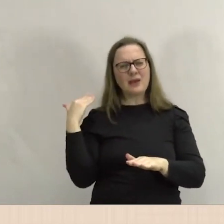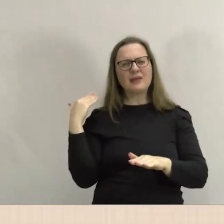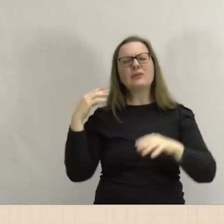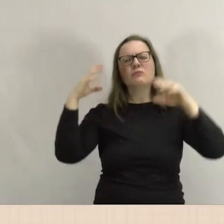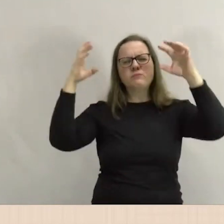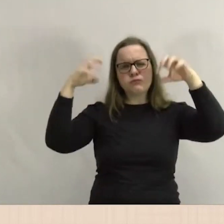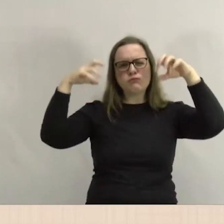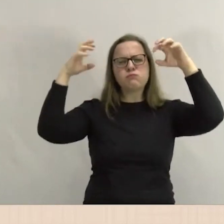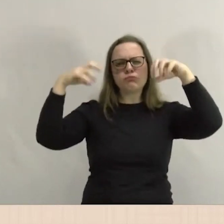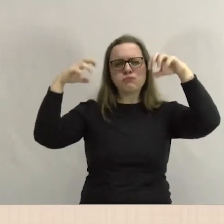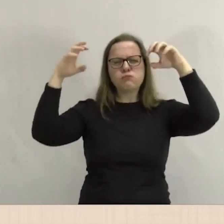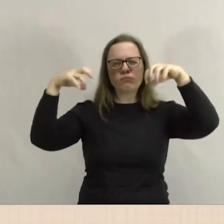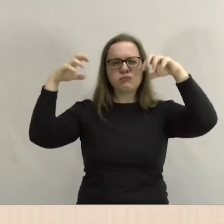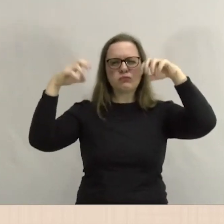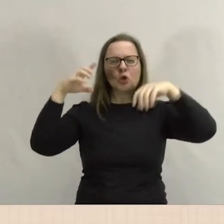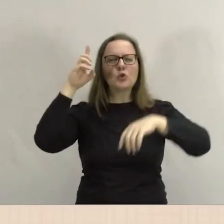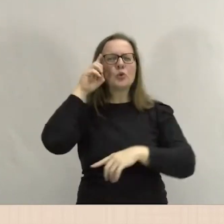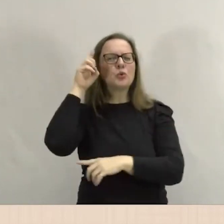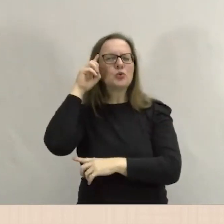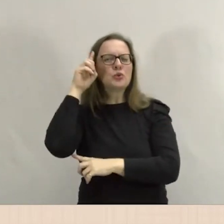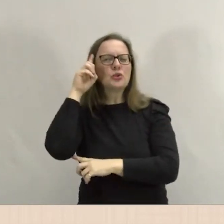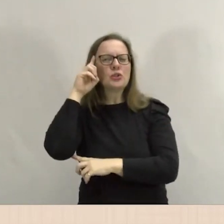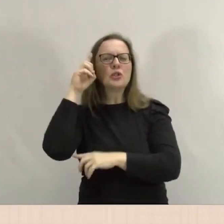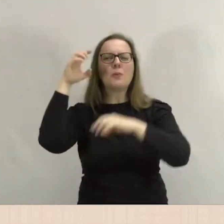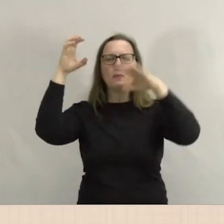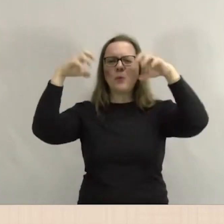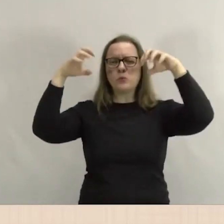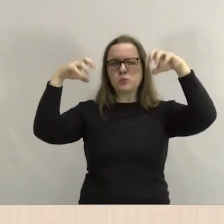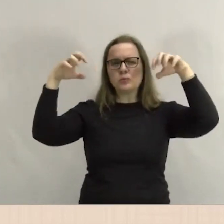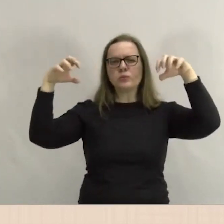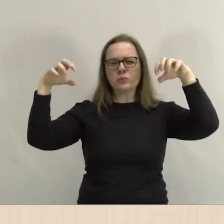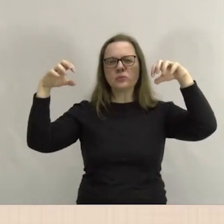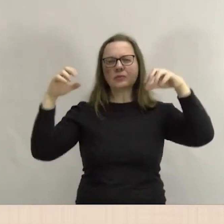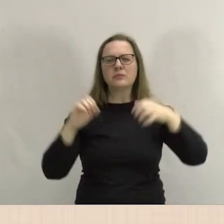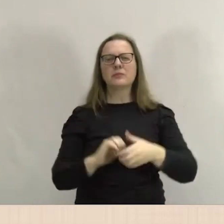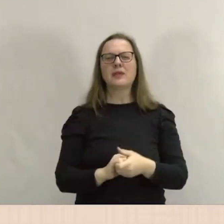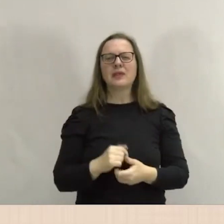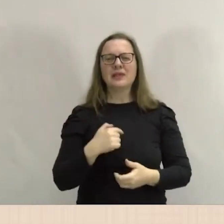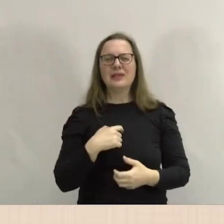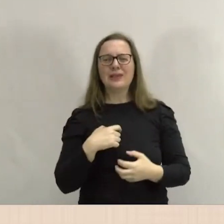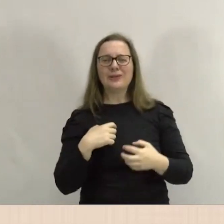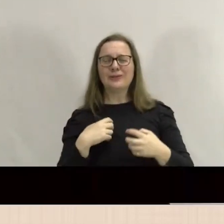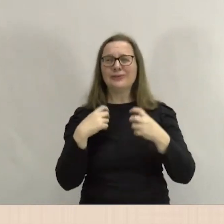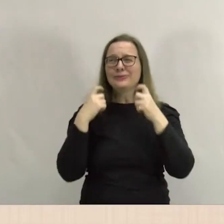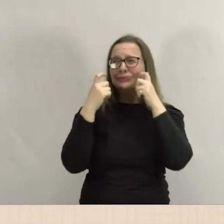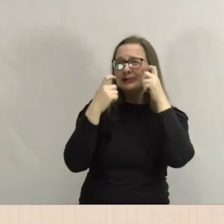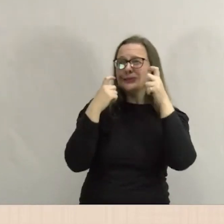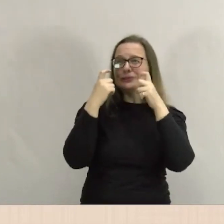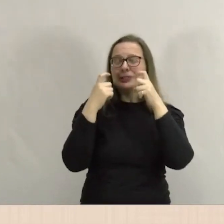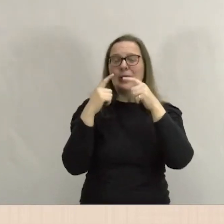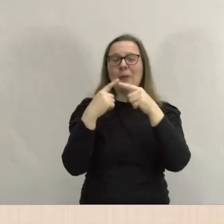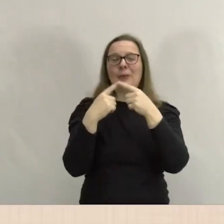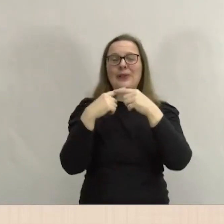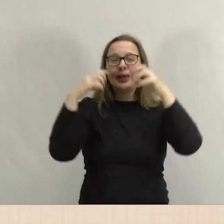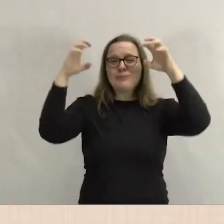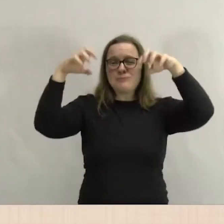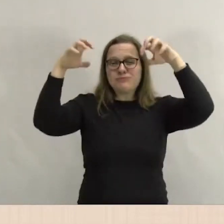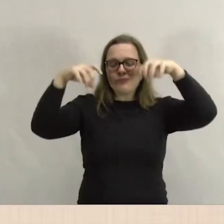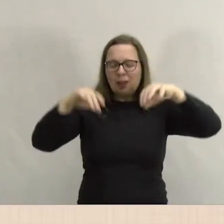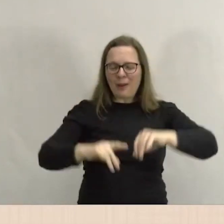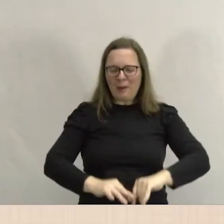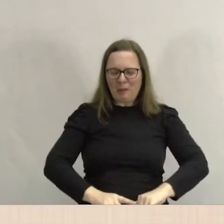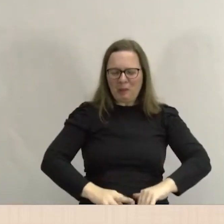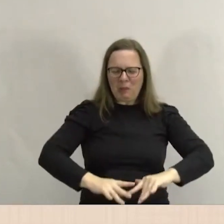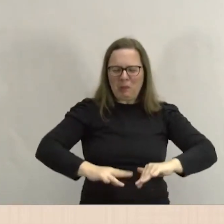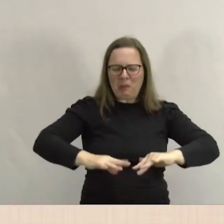aqui. E houve muito transtorno, queda de árvores, inundação, estradas